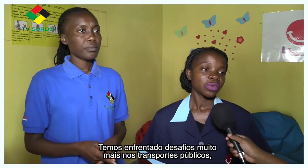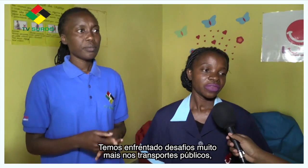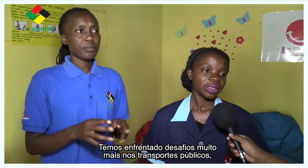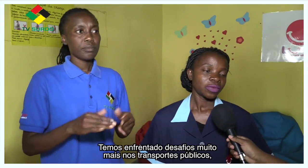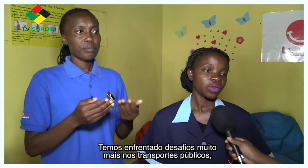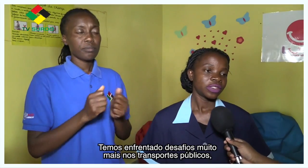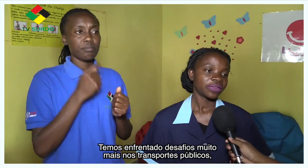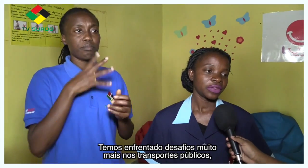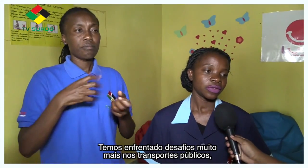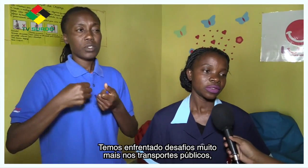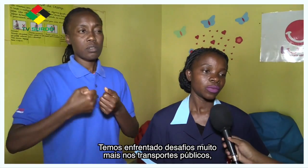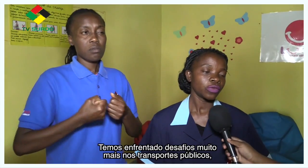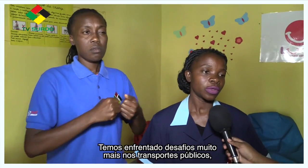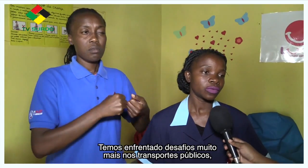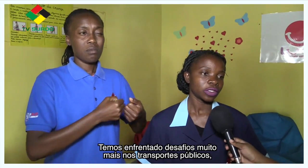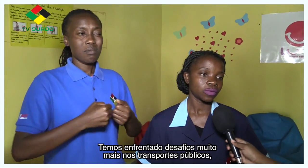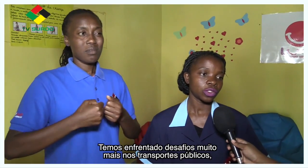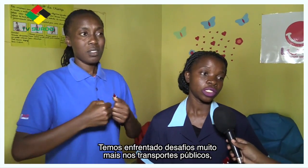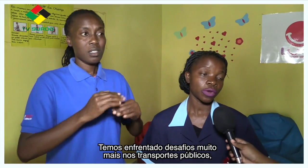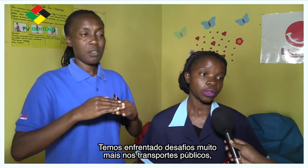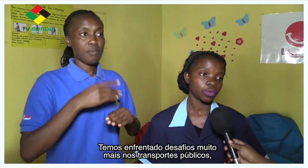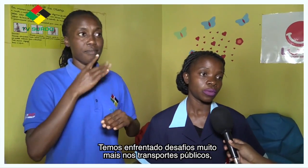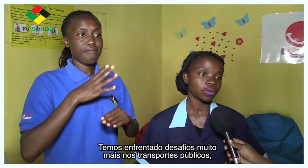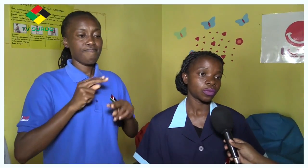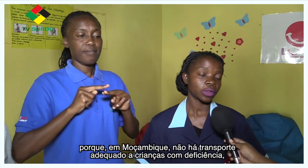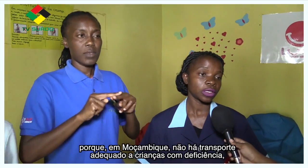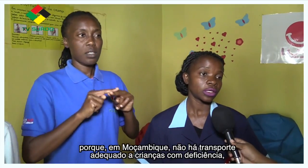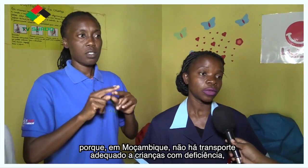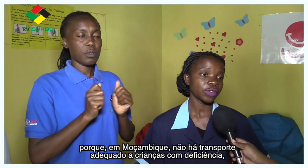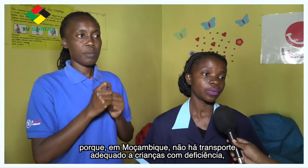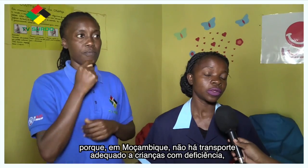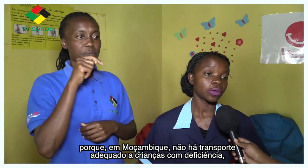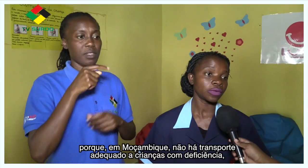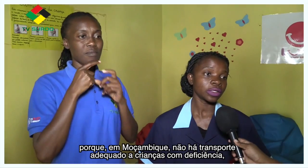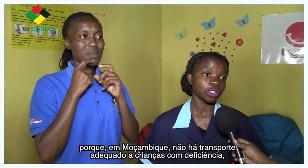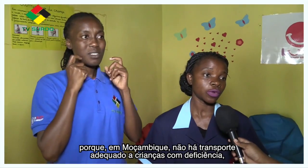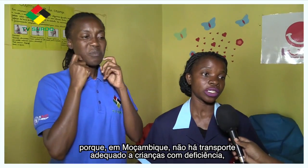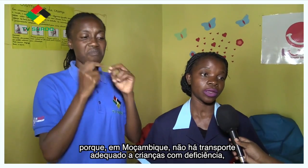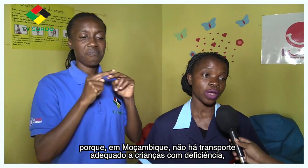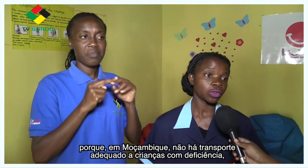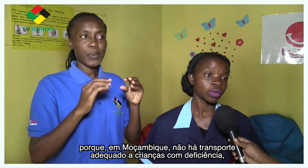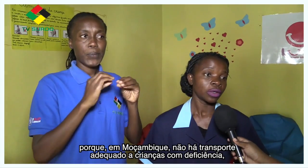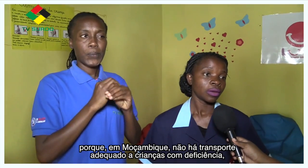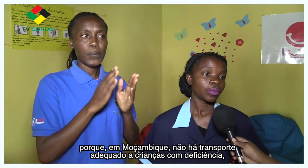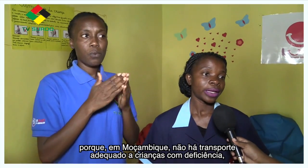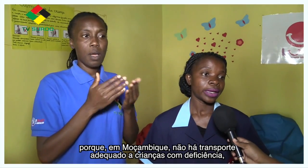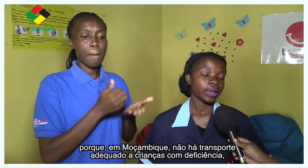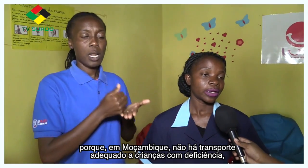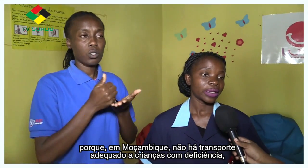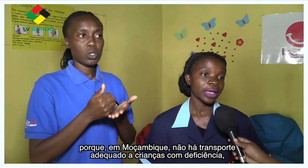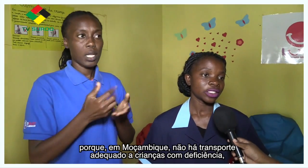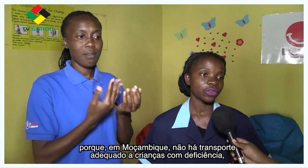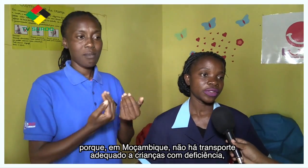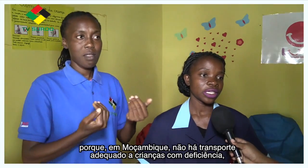Temos enfrentado muitos desafios, muito bem nos transportes públicos, porque aqui em Moçambique não tem transporte adequado para